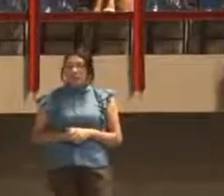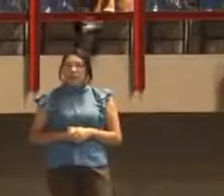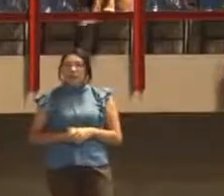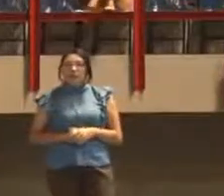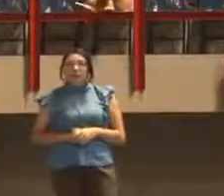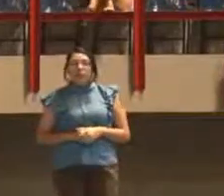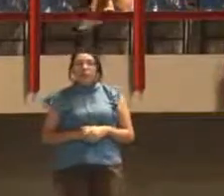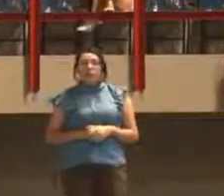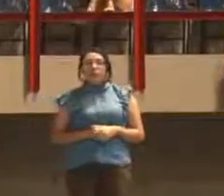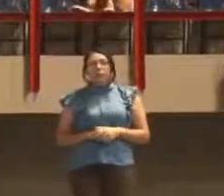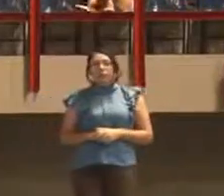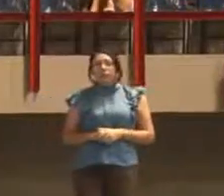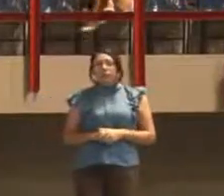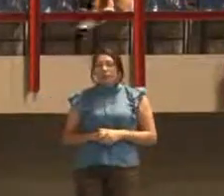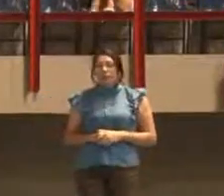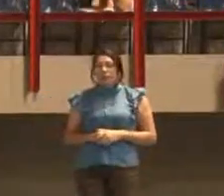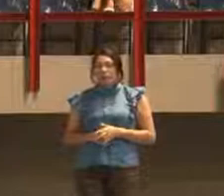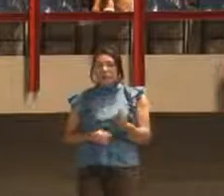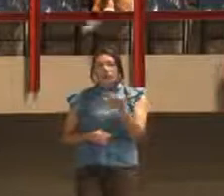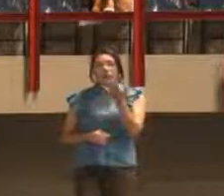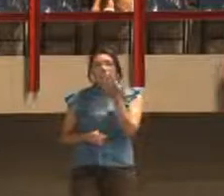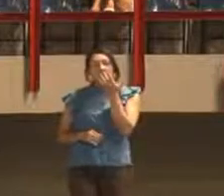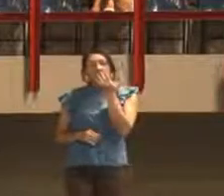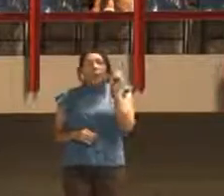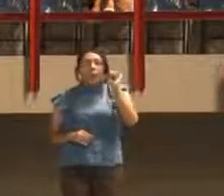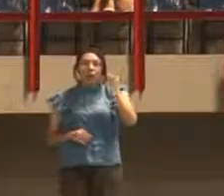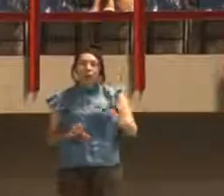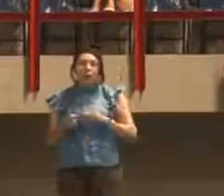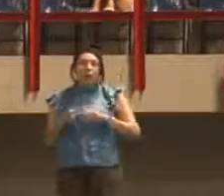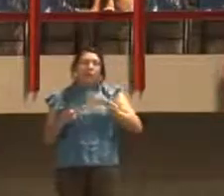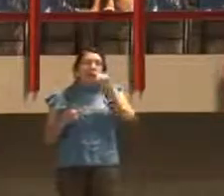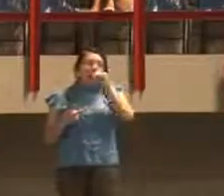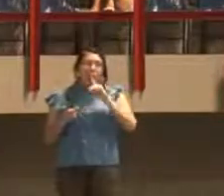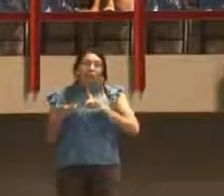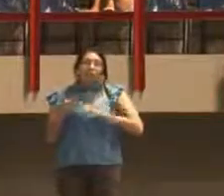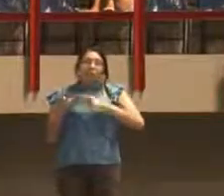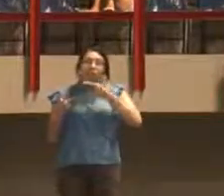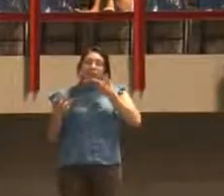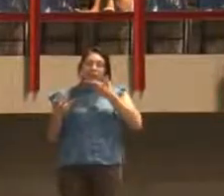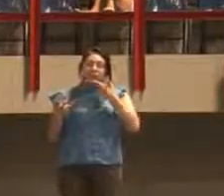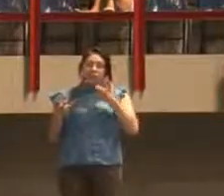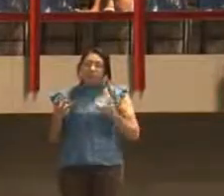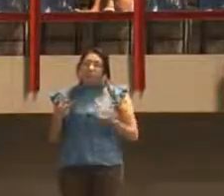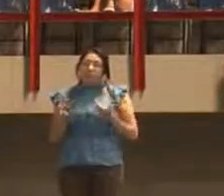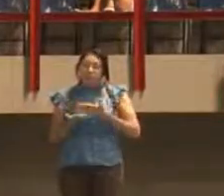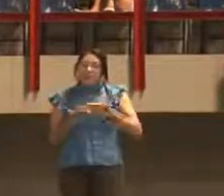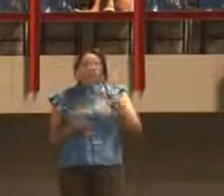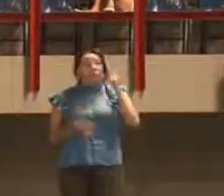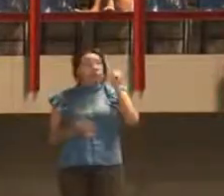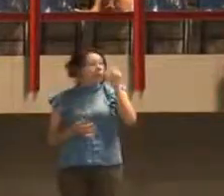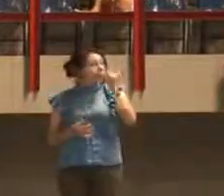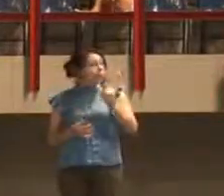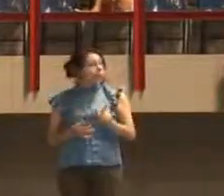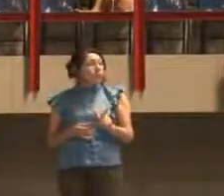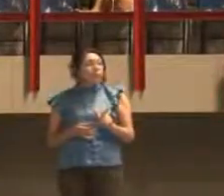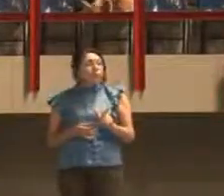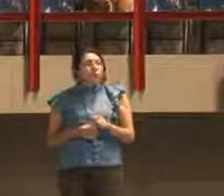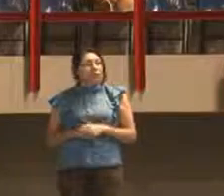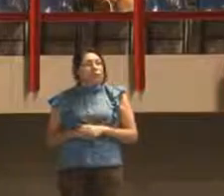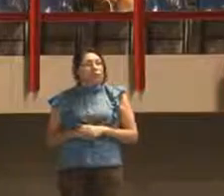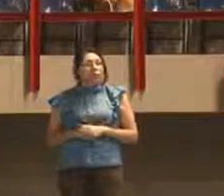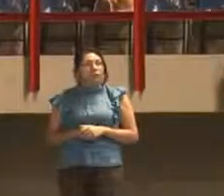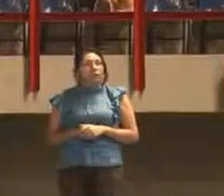que são cores primárias? É o azul, o amarelo e o vermelho. Então, vou começar com o azul. Pessoal, esse